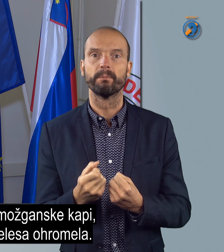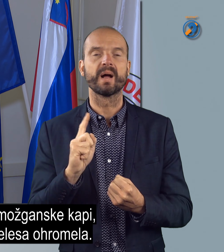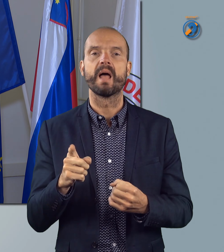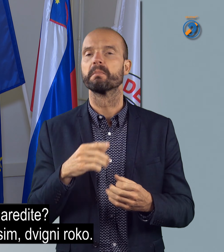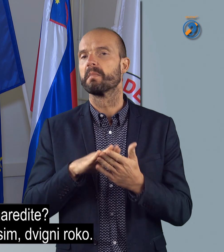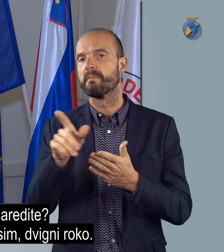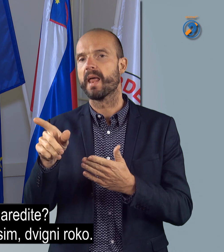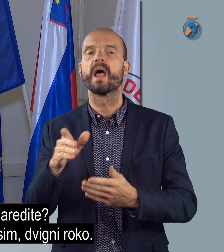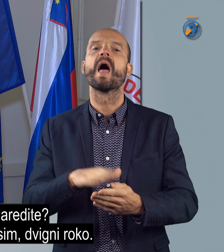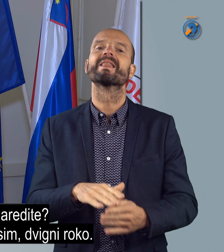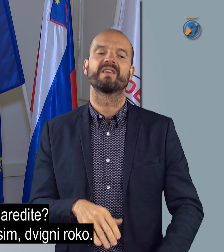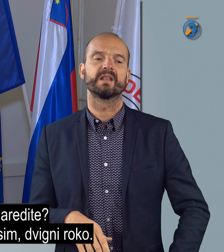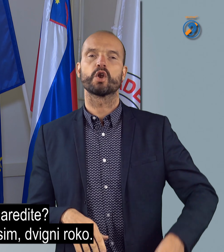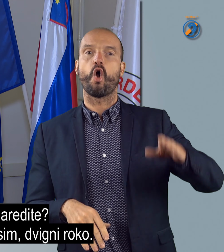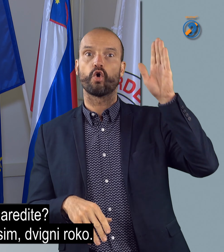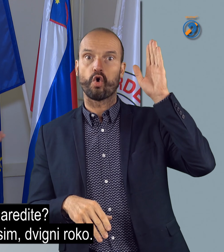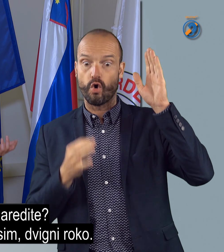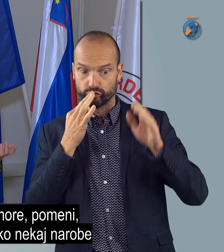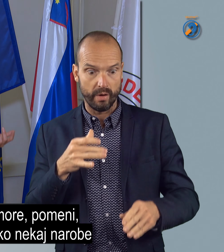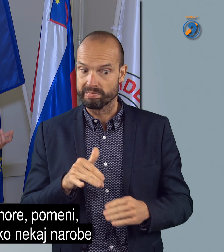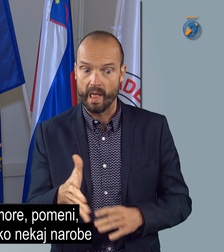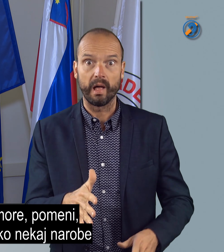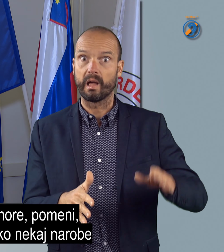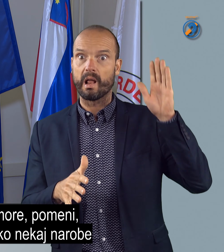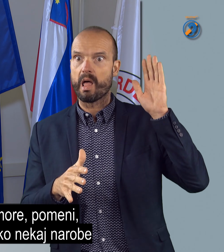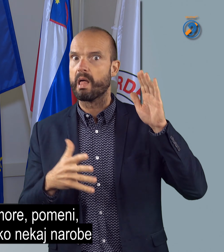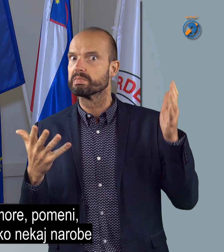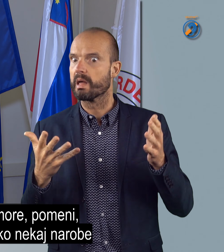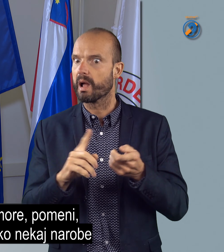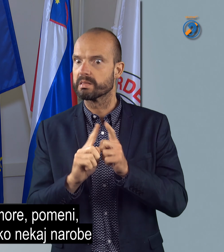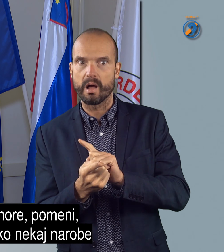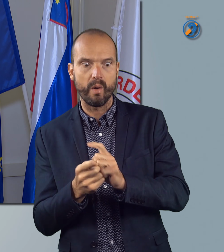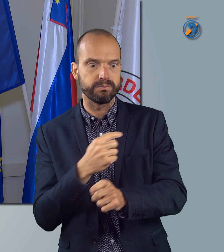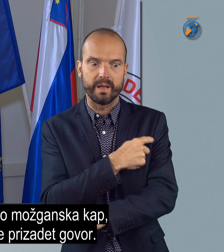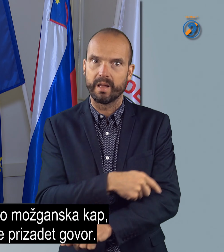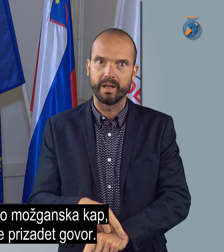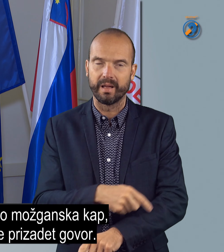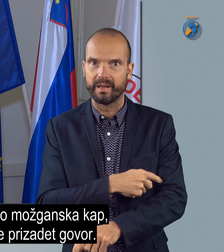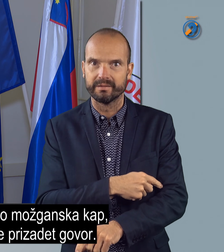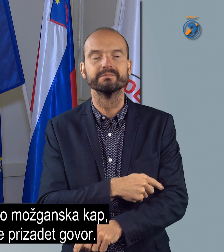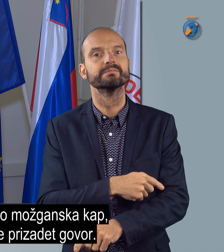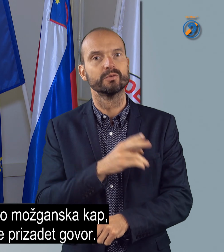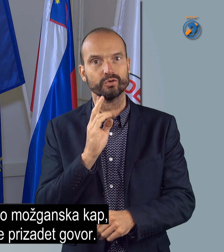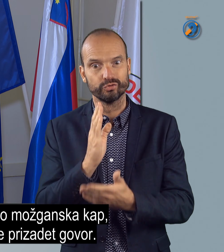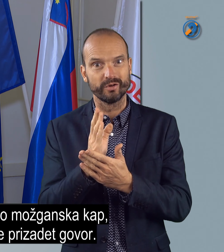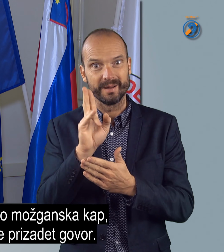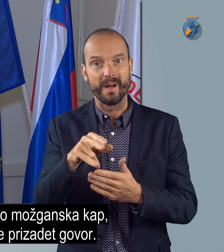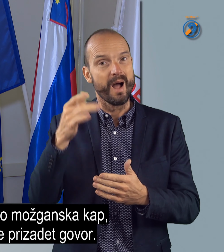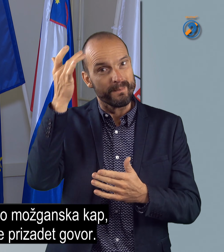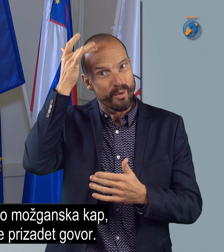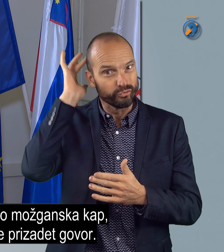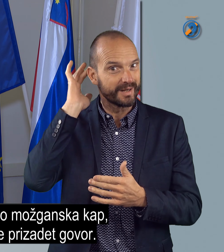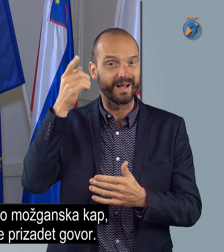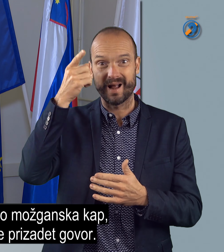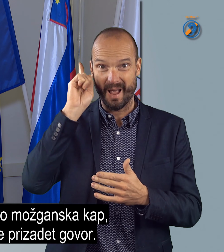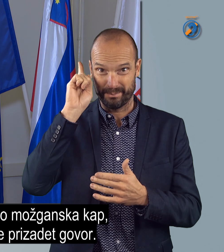In kaj naredite? Rečete, prosim, dvigni roko. Če roka ne gre, pomeni, da je nekaj s to roko narobe. Se pravi, da je lahko tudi že možganska kap.